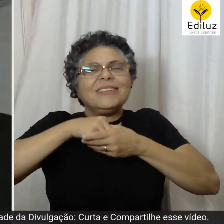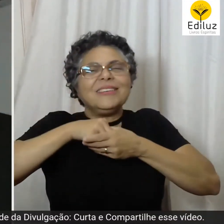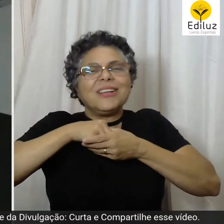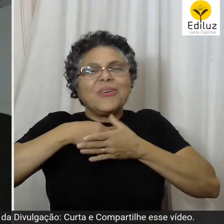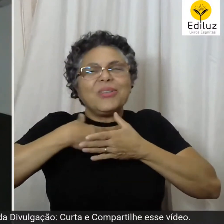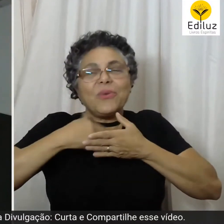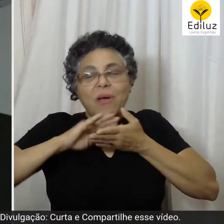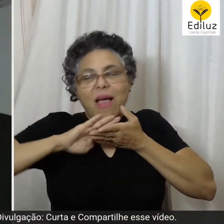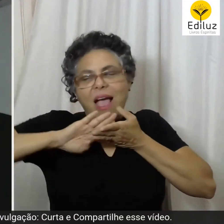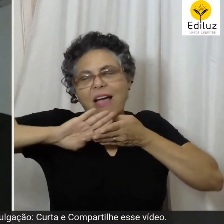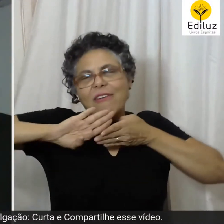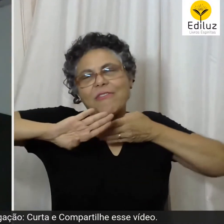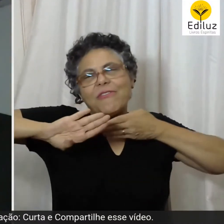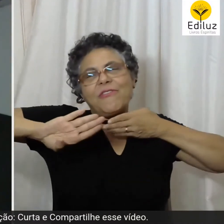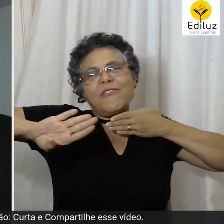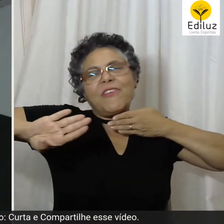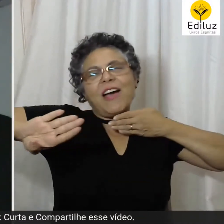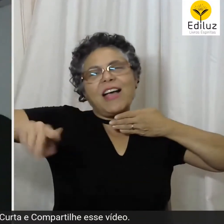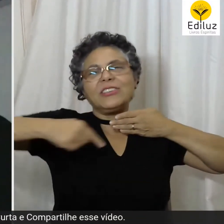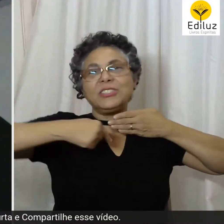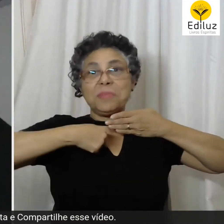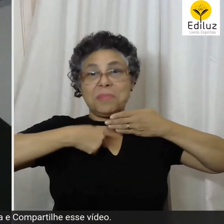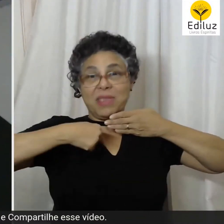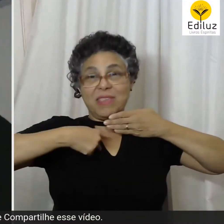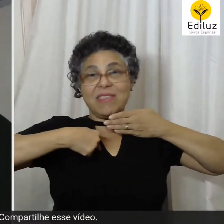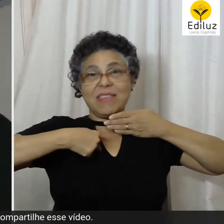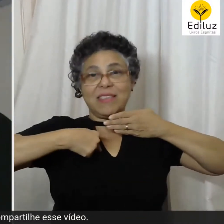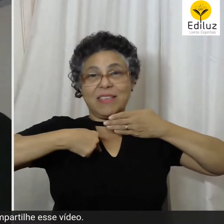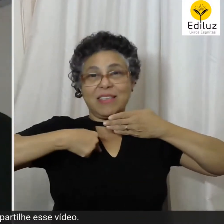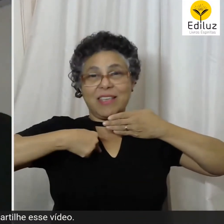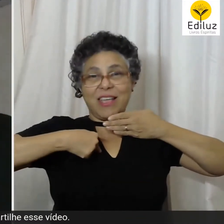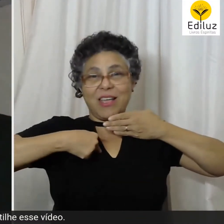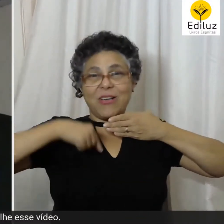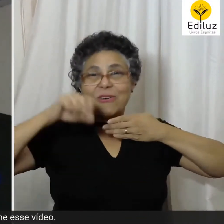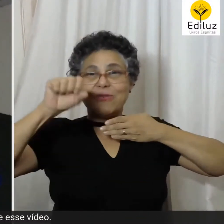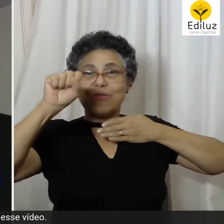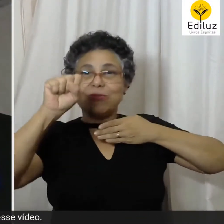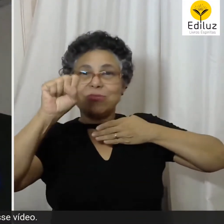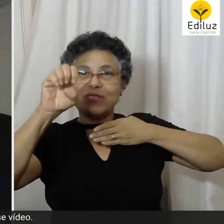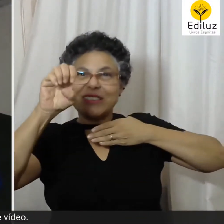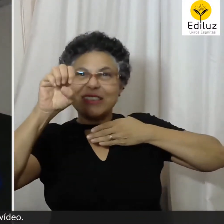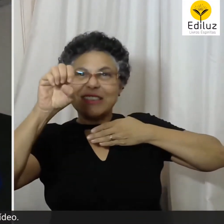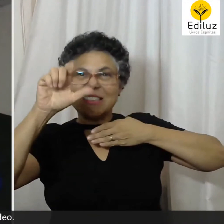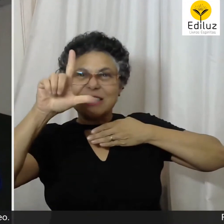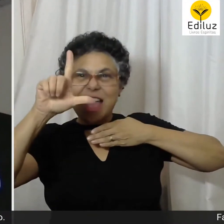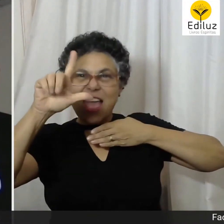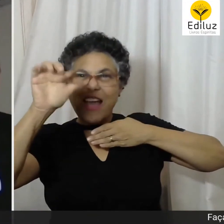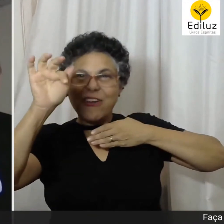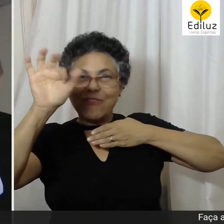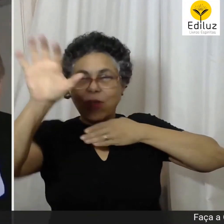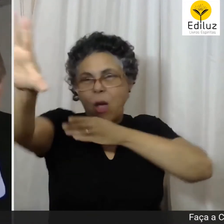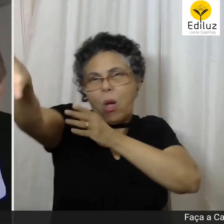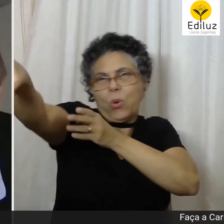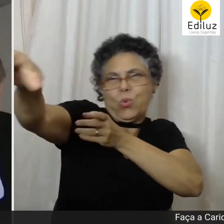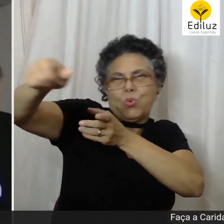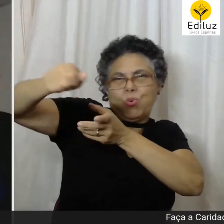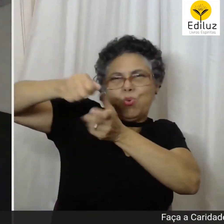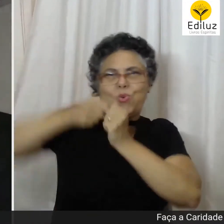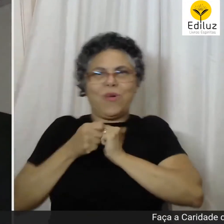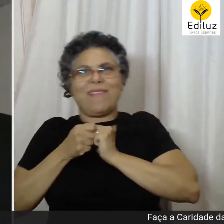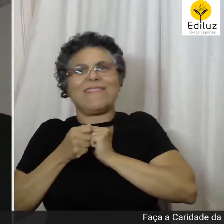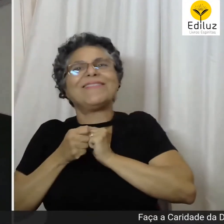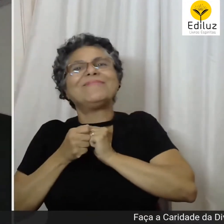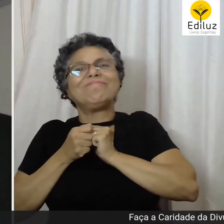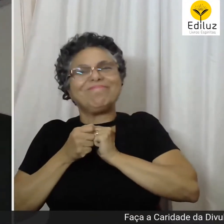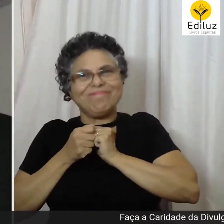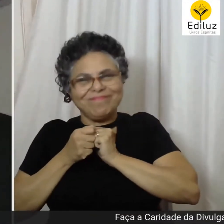da gente mesmo, não tem jeito. Esse self nos arrasta de volta, muitas vezes pela via da depressão.